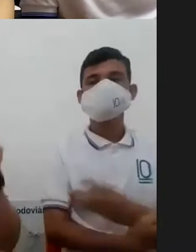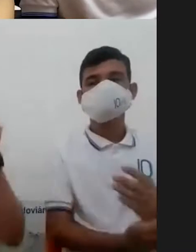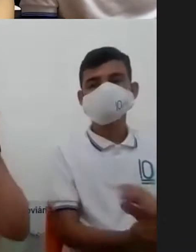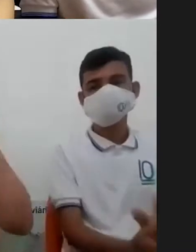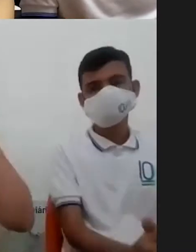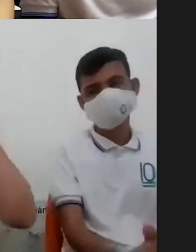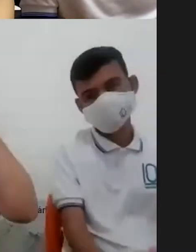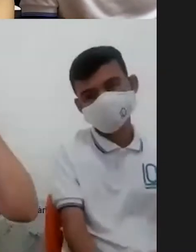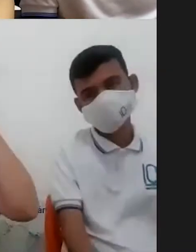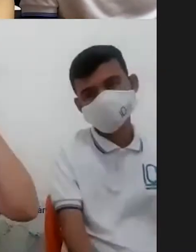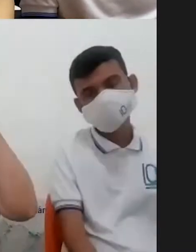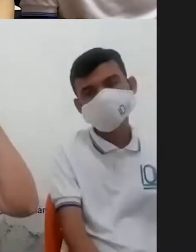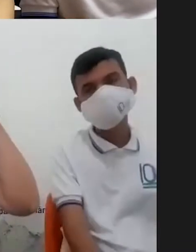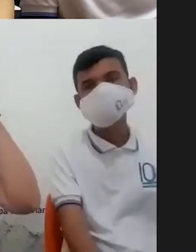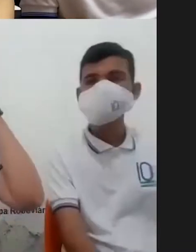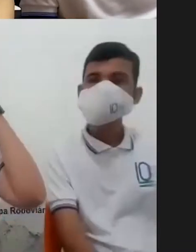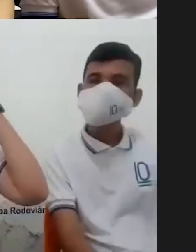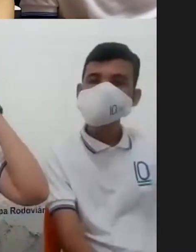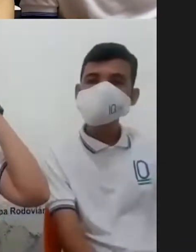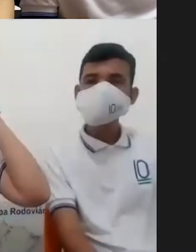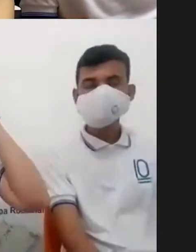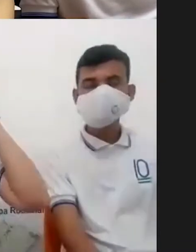de sinais, falar com